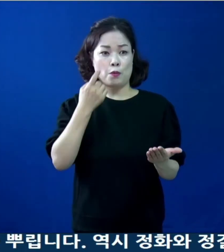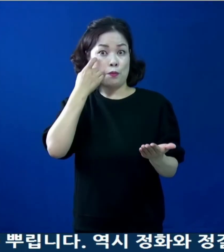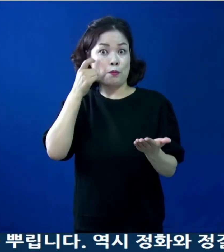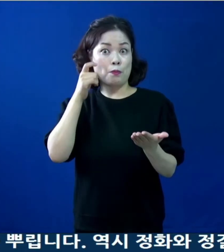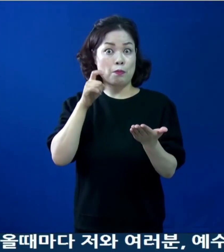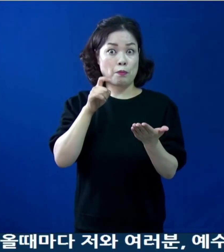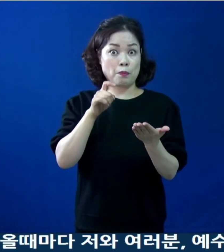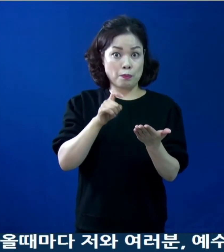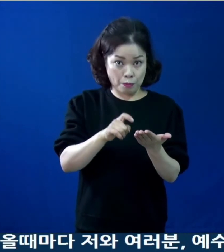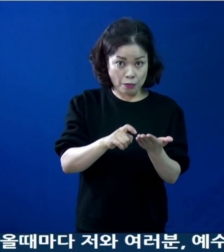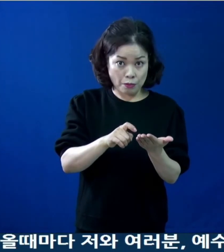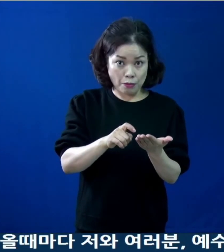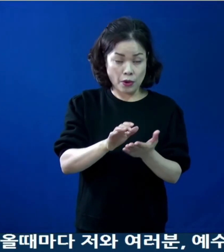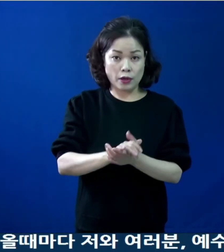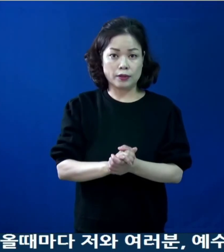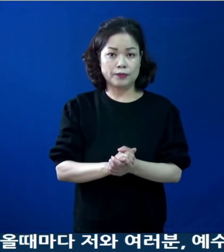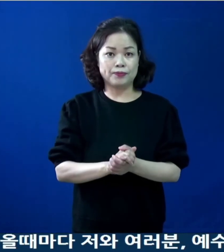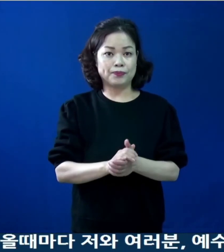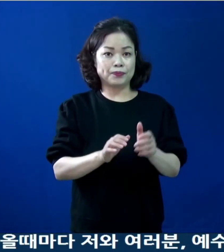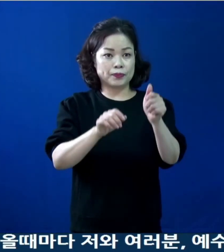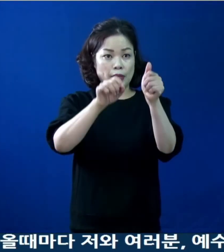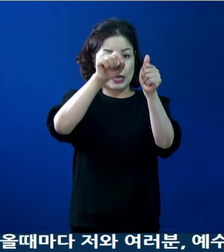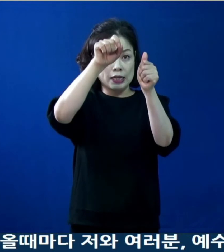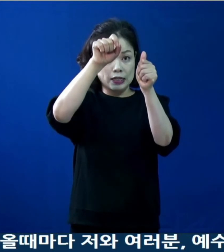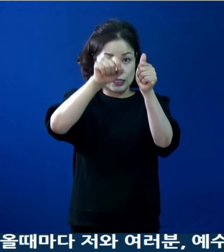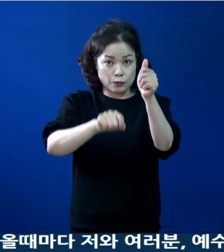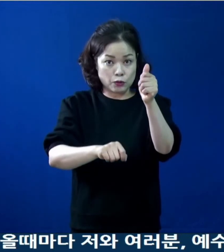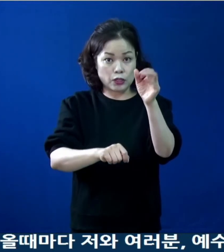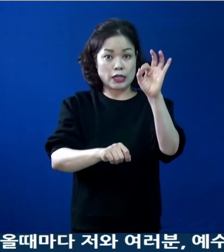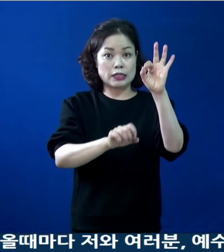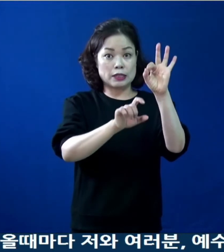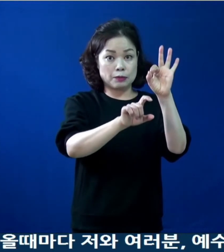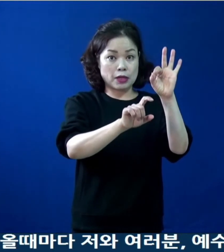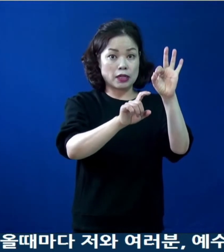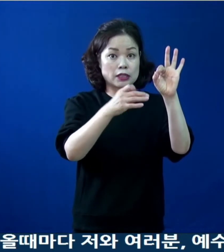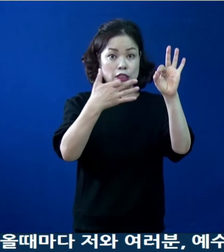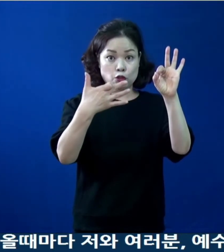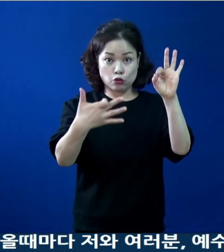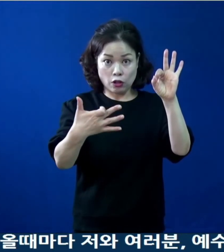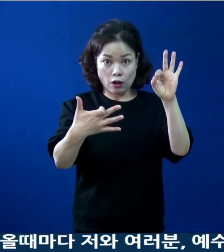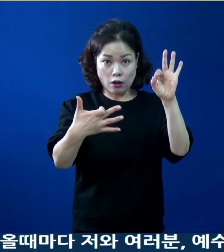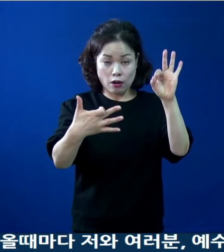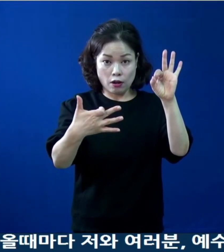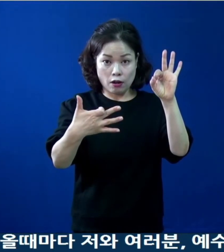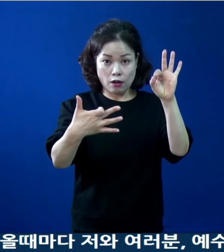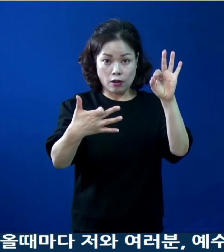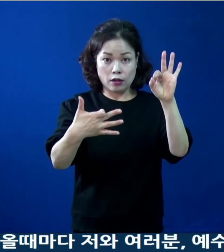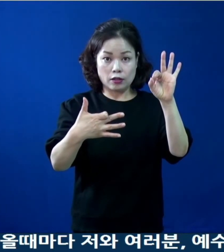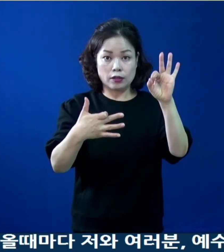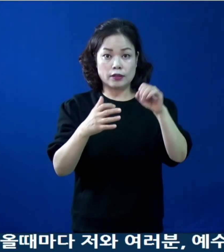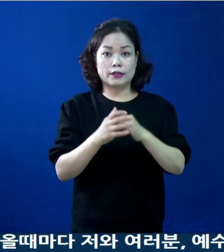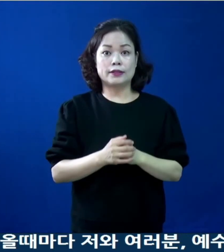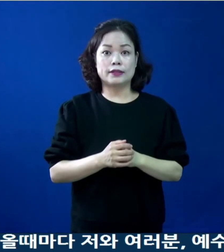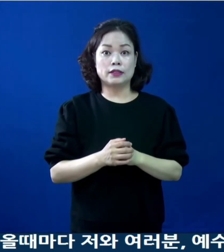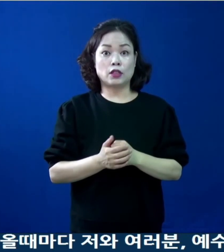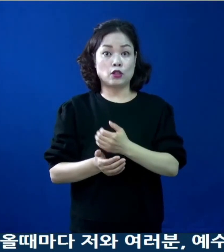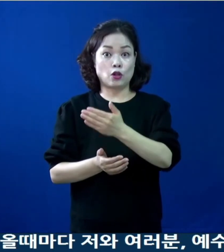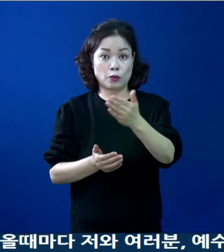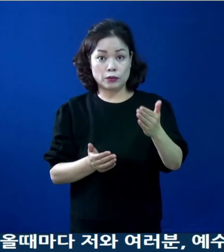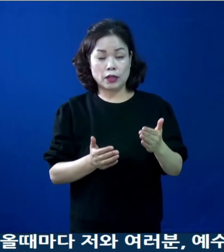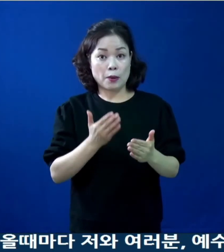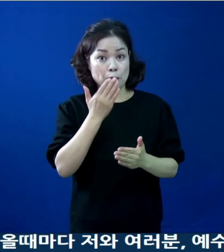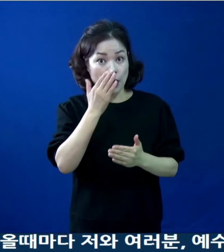발견하게 되는 겁니다. 자, 히브리서 10장 19절 제가 봐드릴 테인데요.